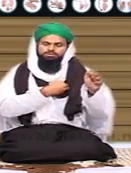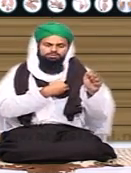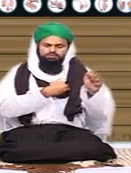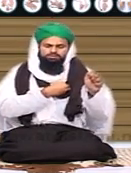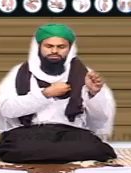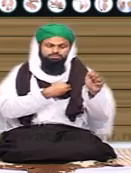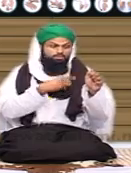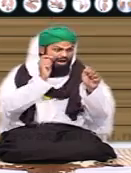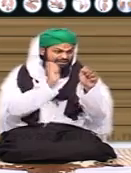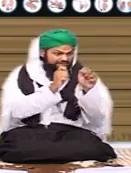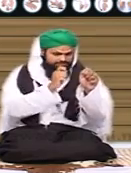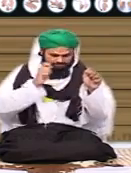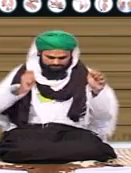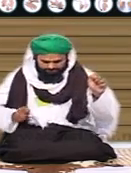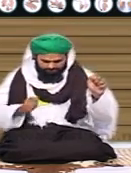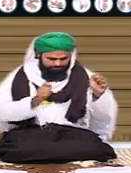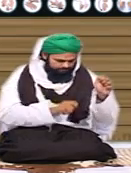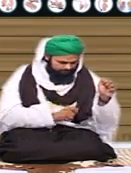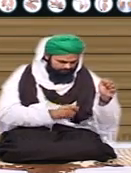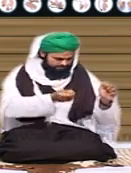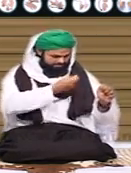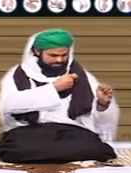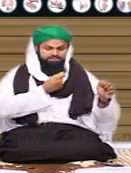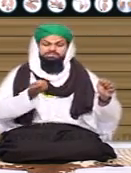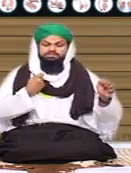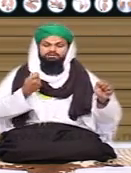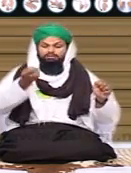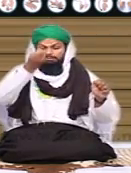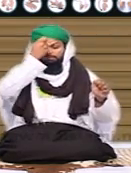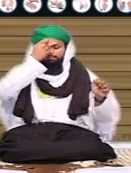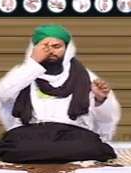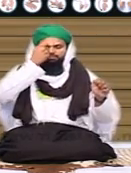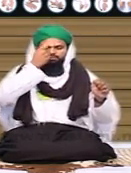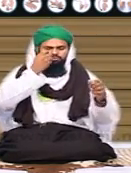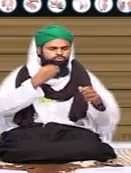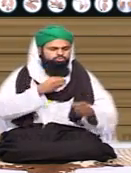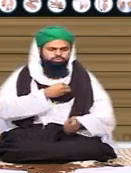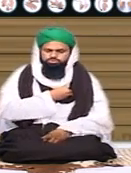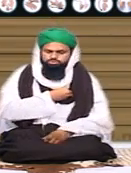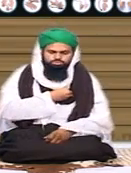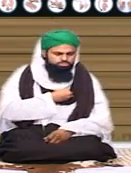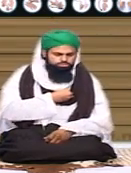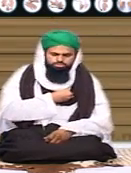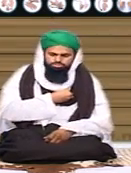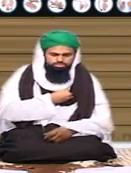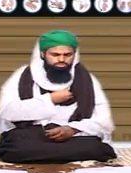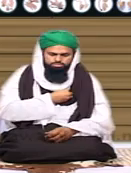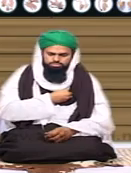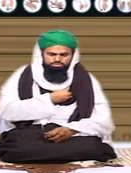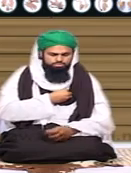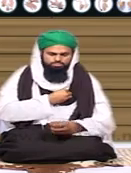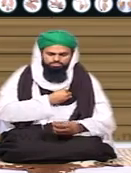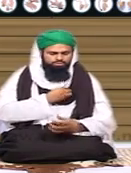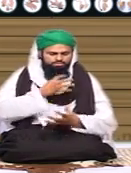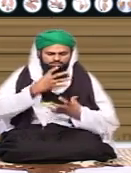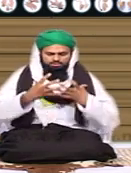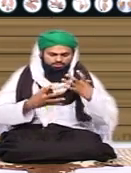ایک نہیں متعدد کیلوں سے جس کو جکر دیا جائے, ٹھونک دیا جائے کیلیں جس کے اندر, اس میں کتنی